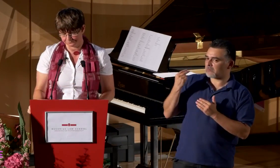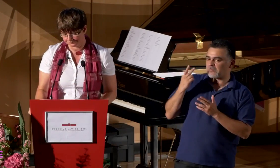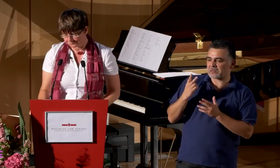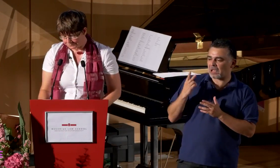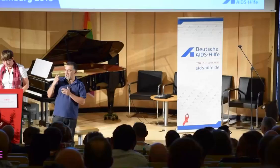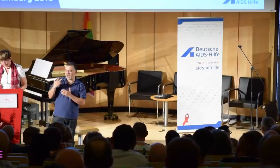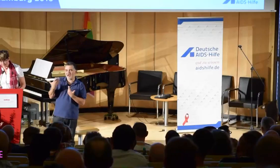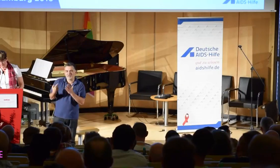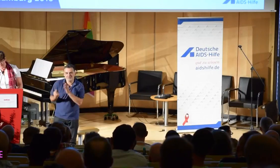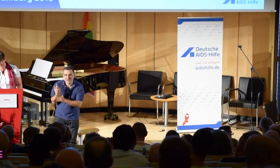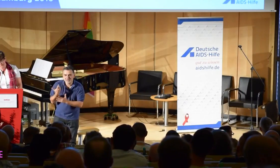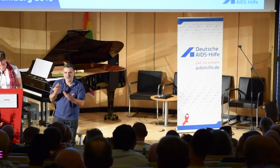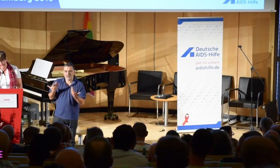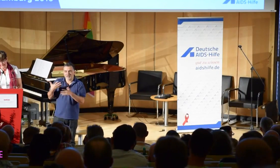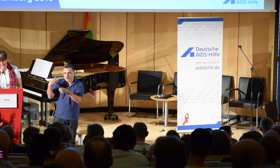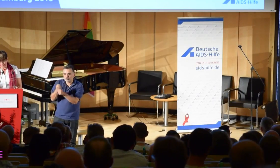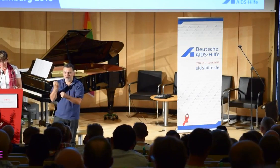Schritte.